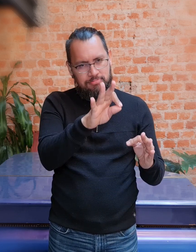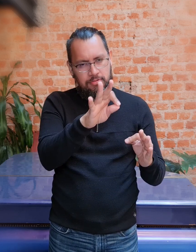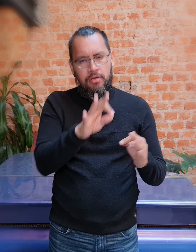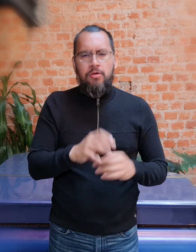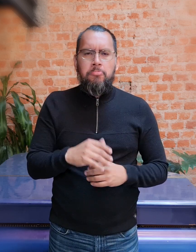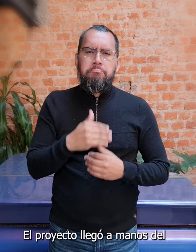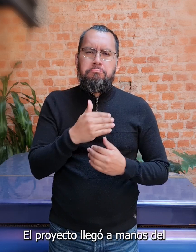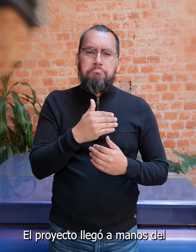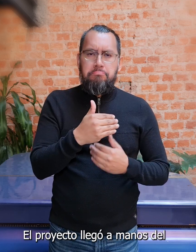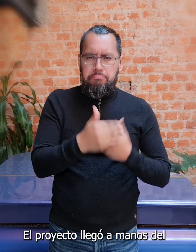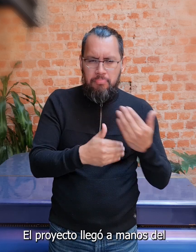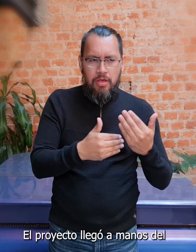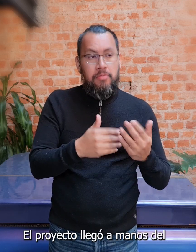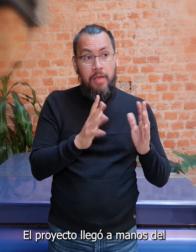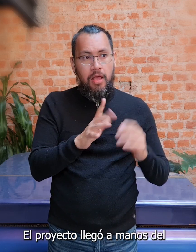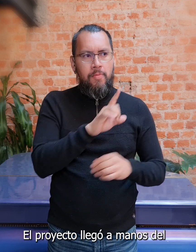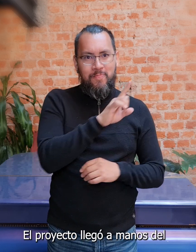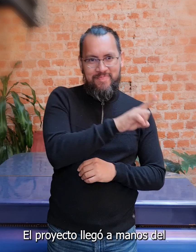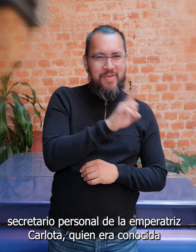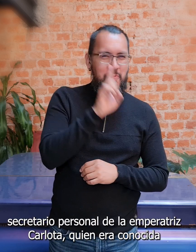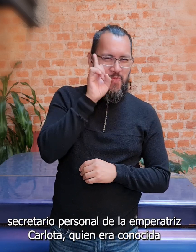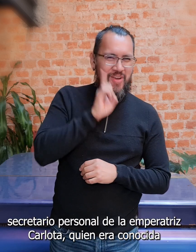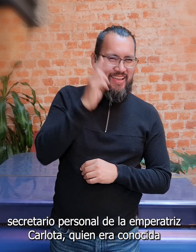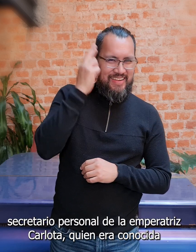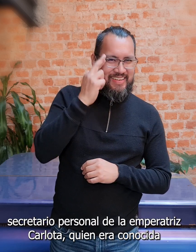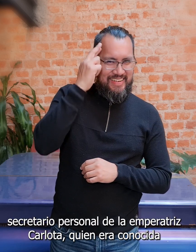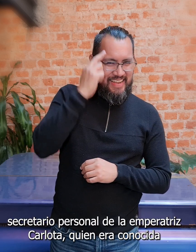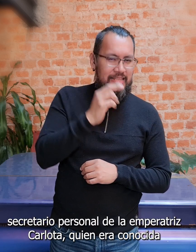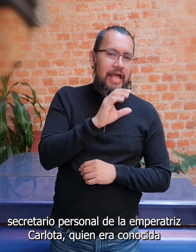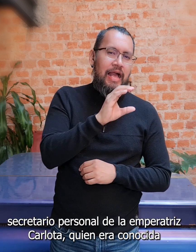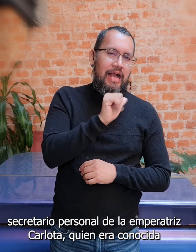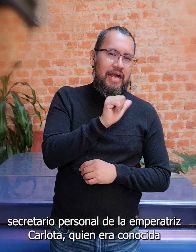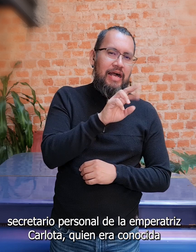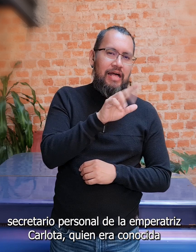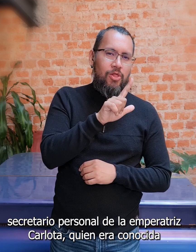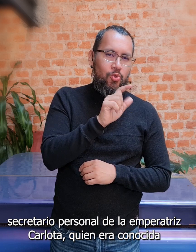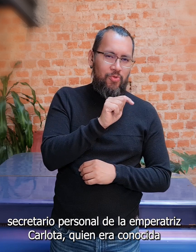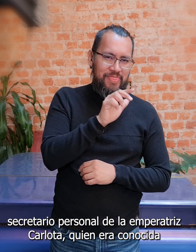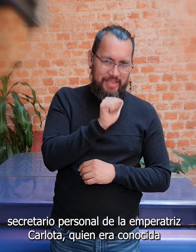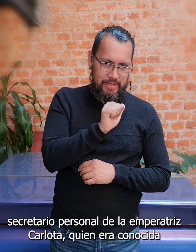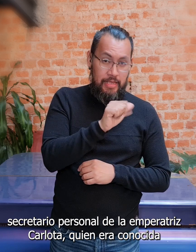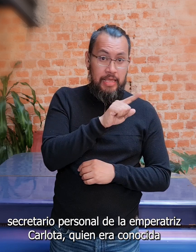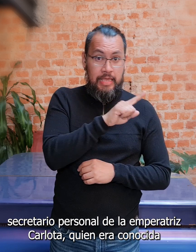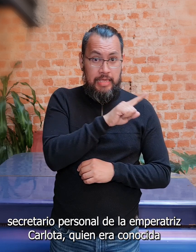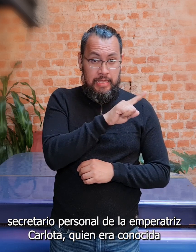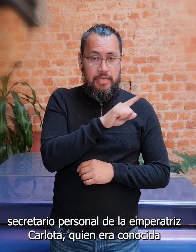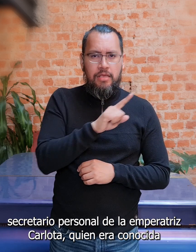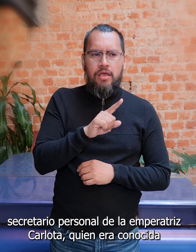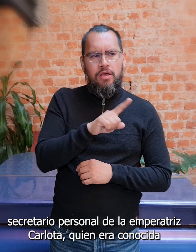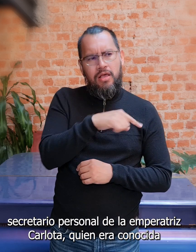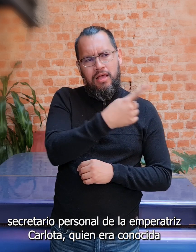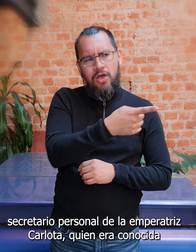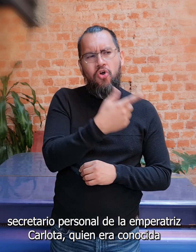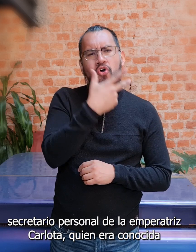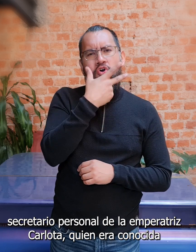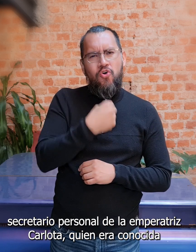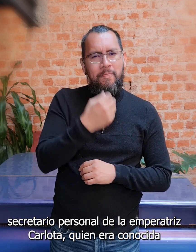El proyecto llegó a manos del secretario personal de la Emperatriz Carlota, quien era conocida